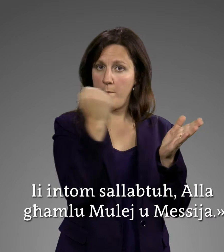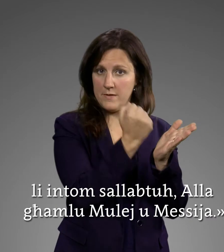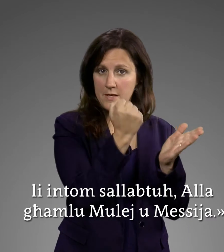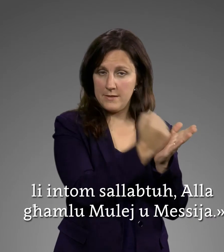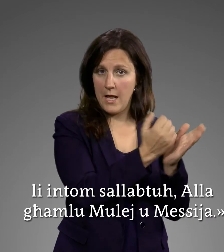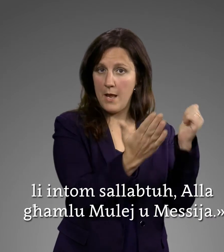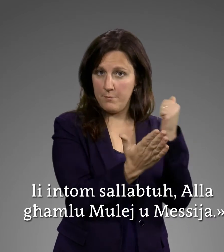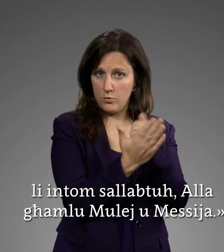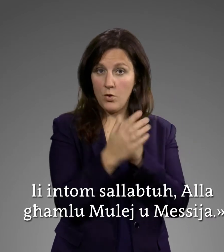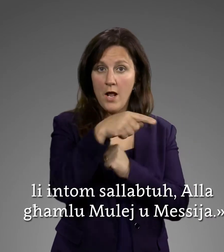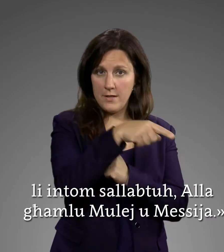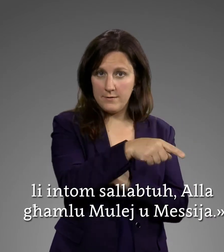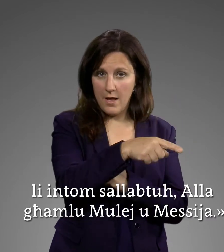għamlu mulej u Messija.